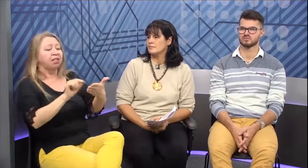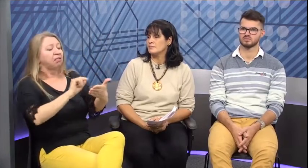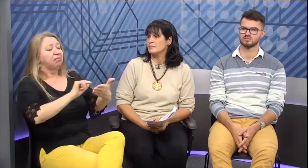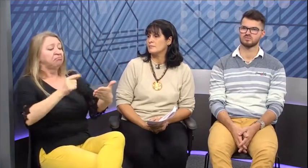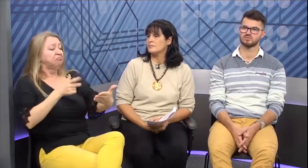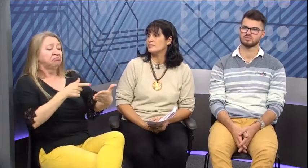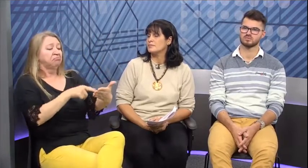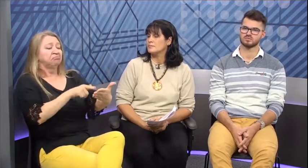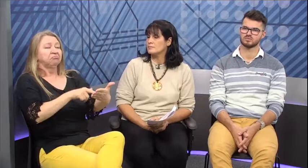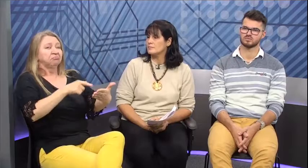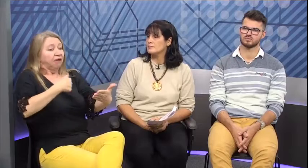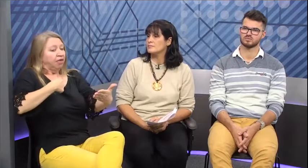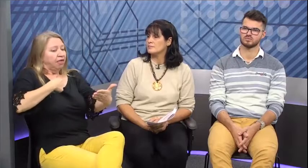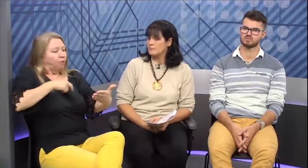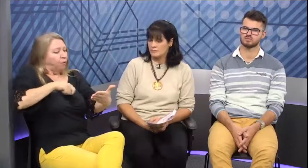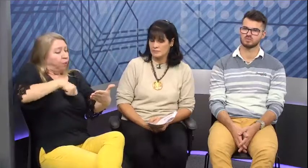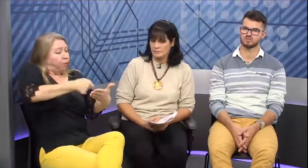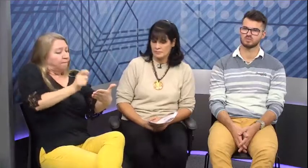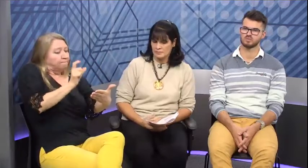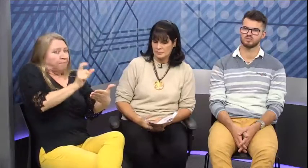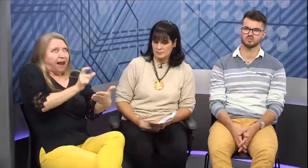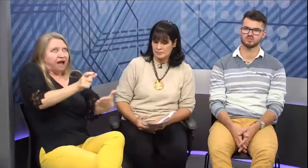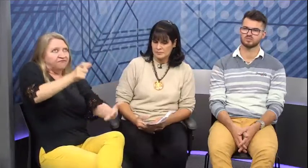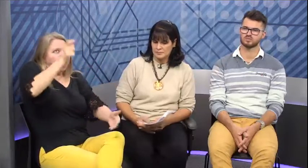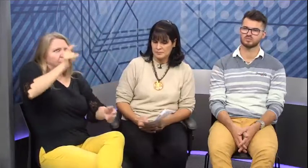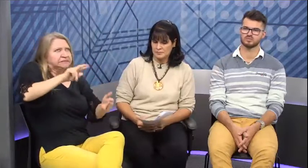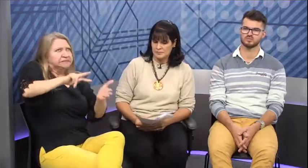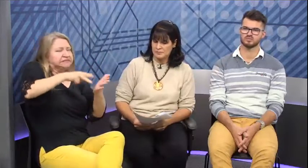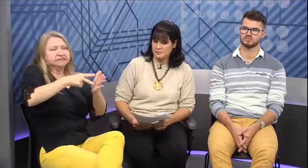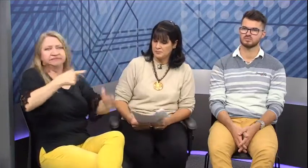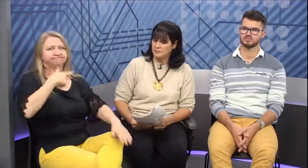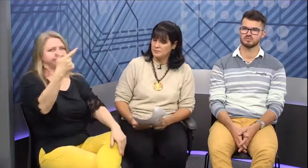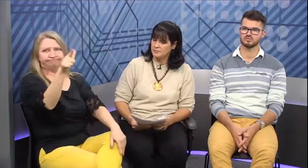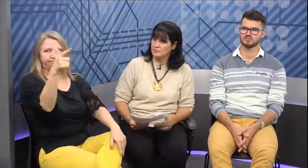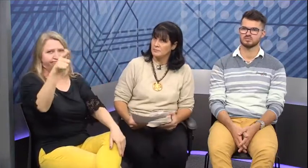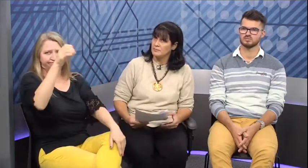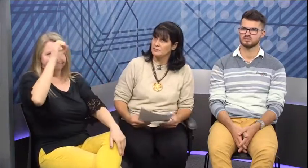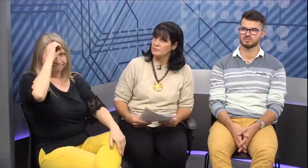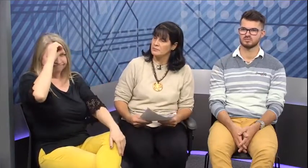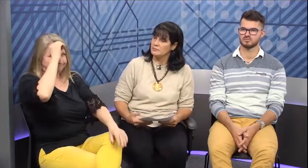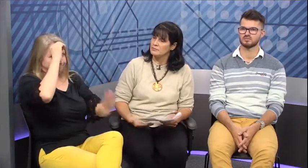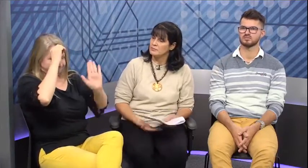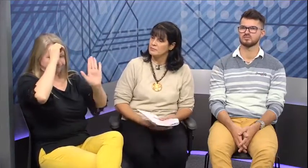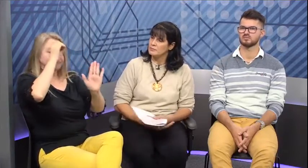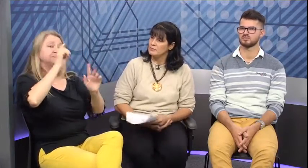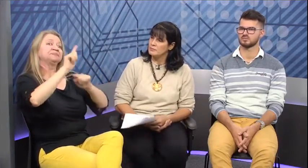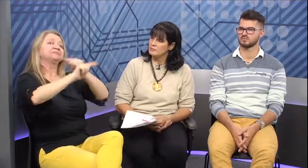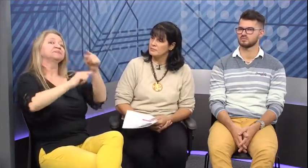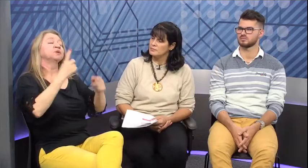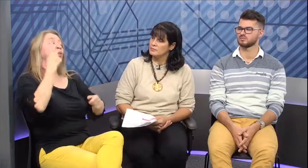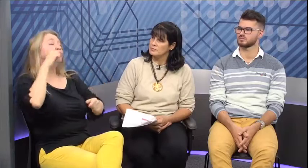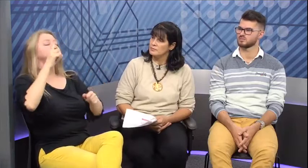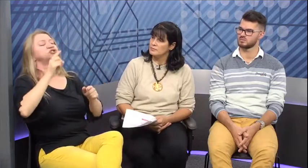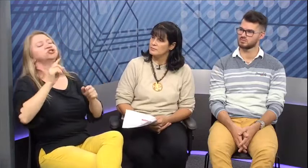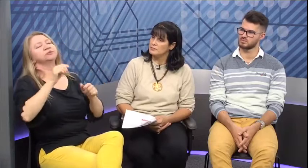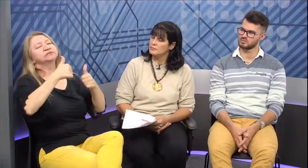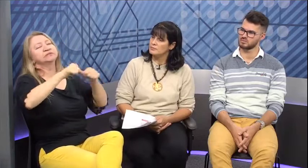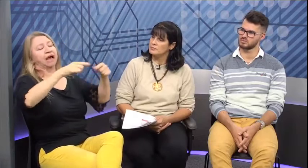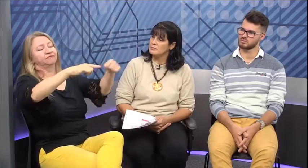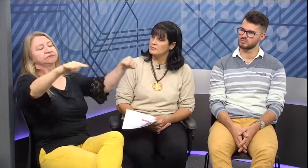Apenas copiava do quadro, copiava dos meus colegas, né? Mas eu não conseguia me apropriar do significado do registro na